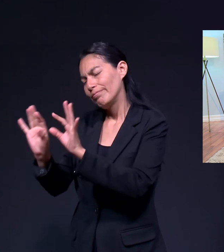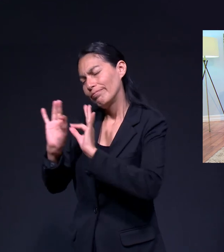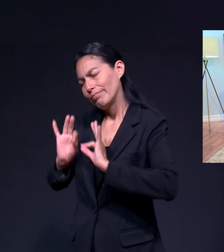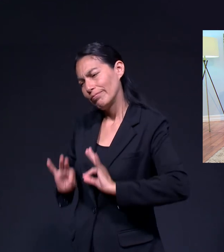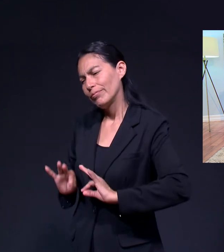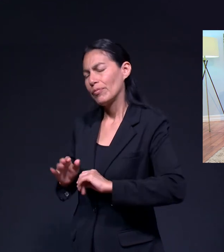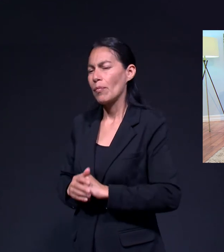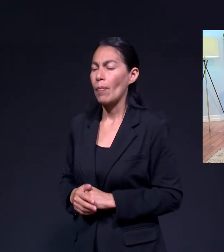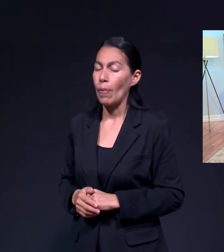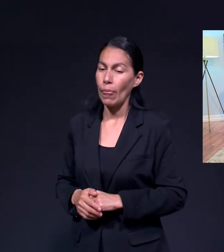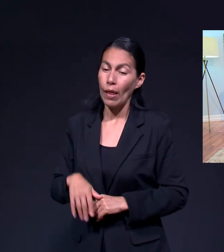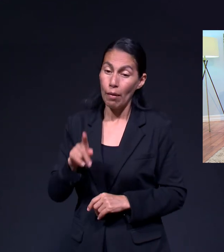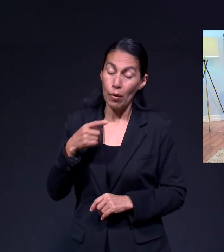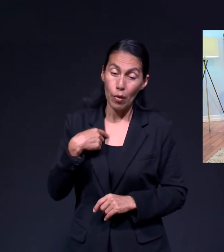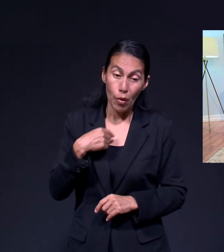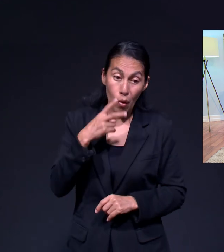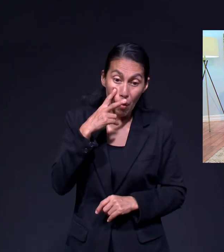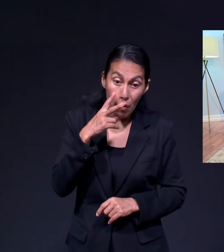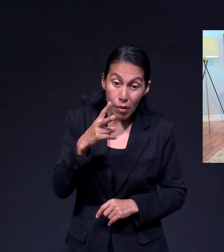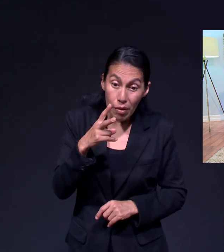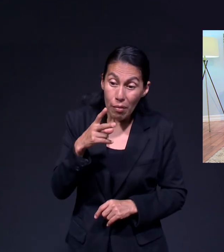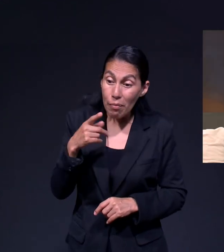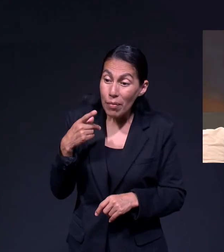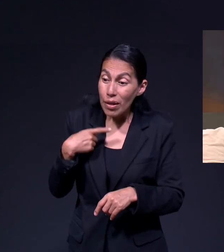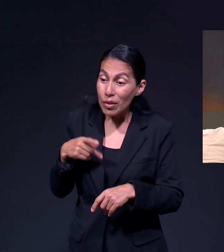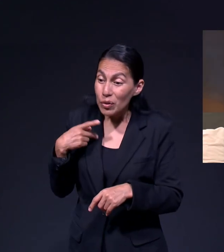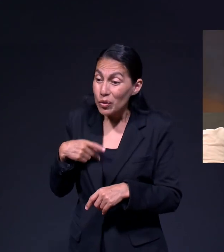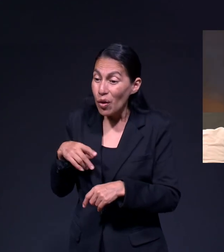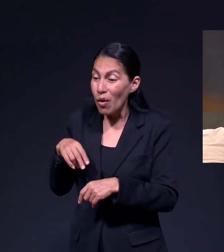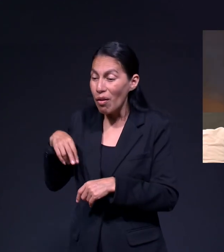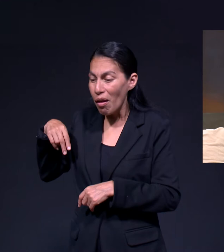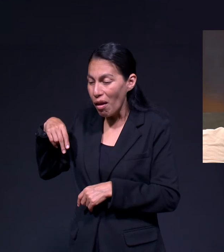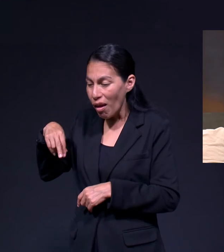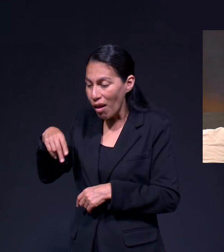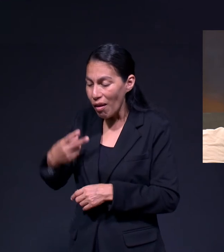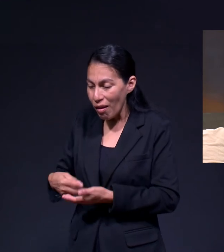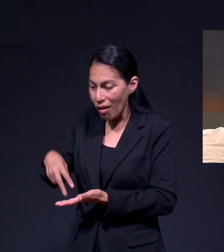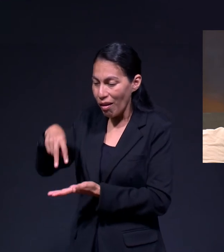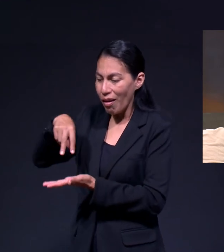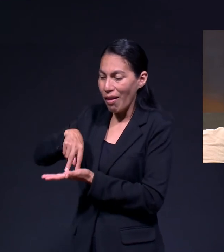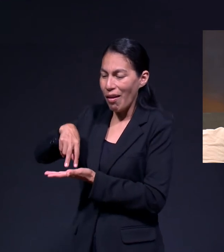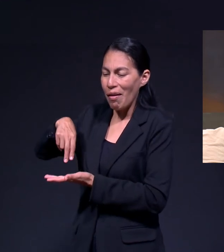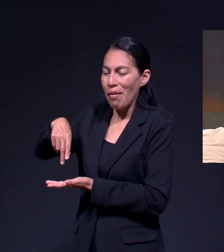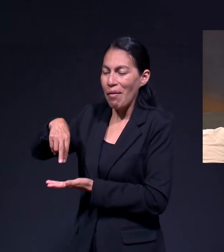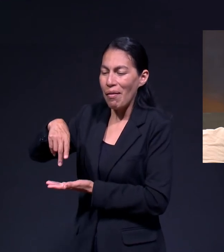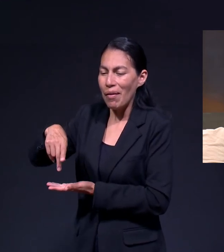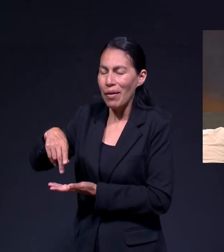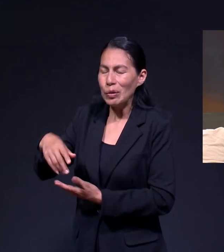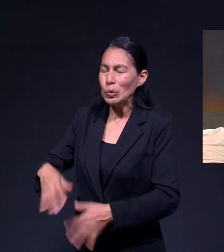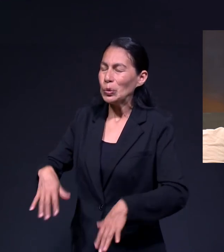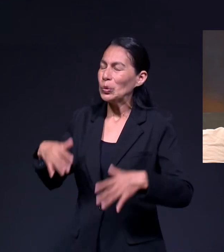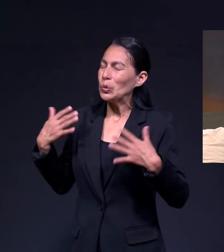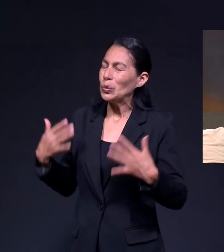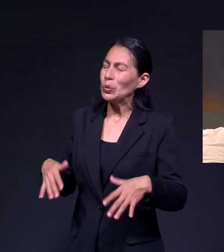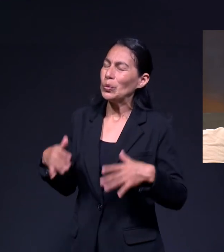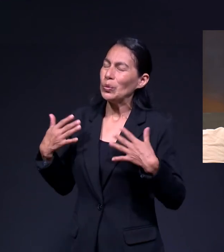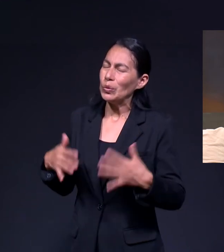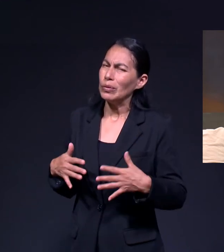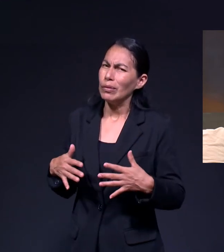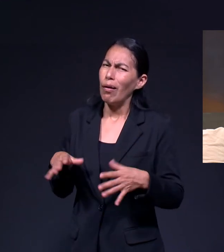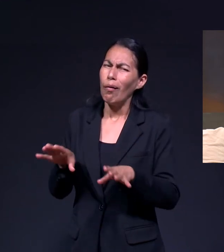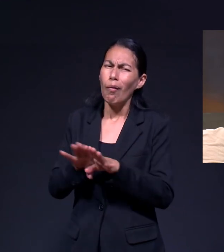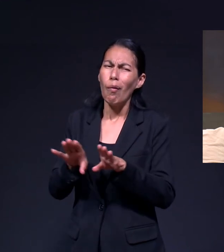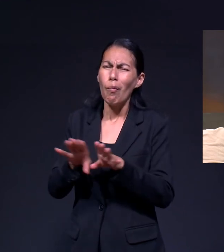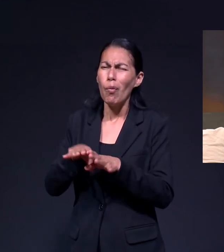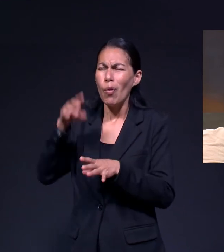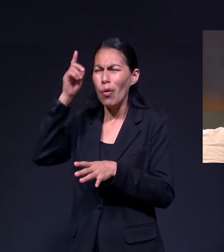es esa llave para abrir bendiciones son derramadas y lo que para nosotros puede ser no posible